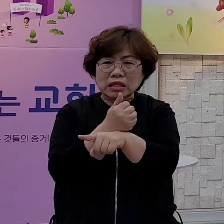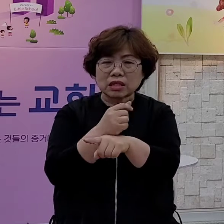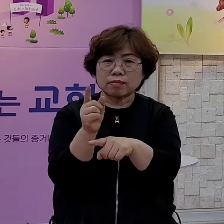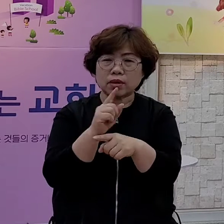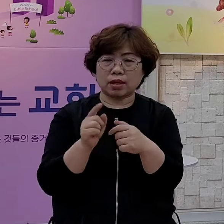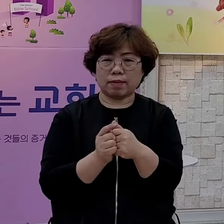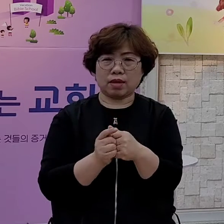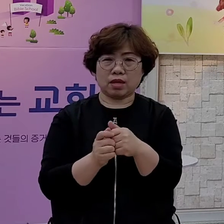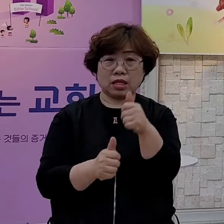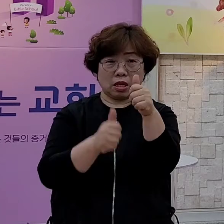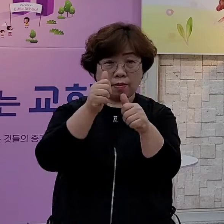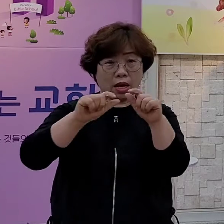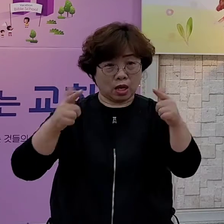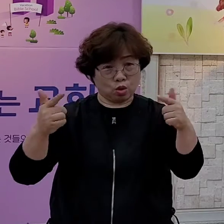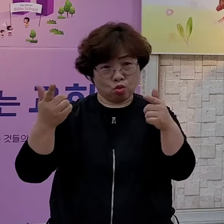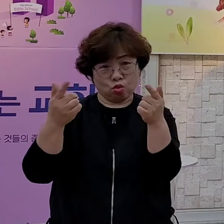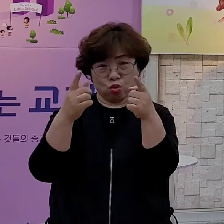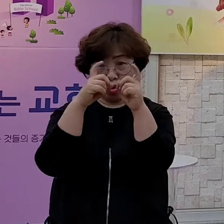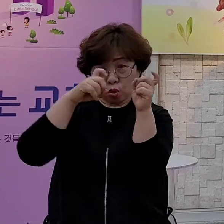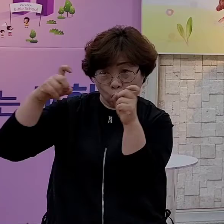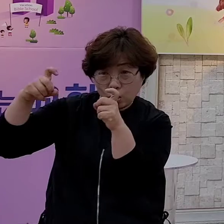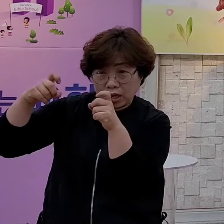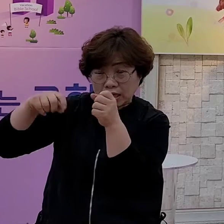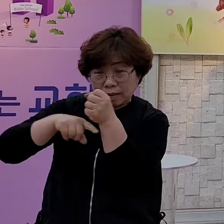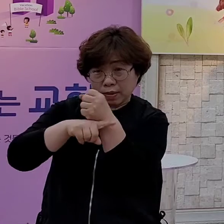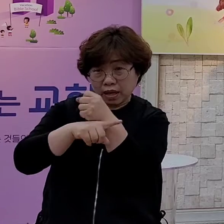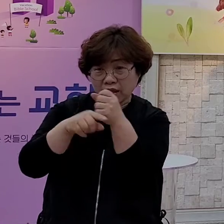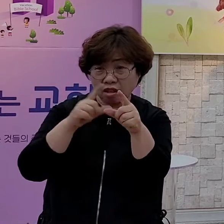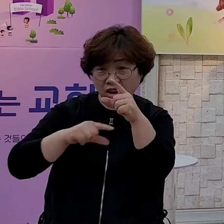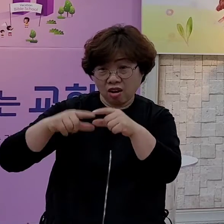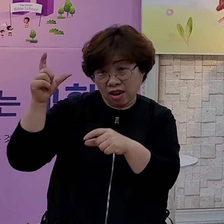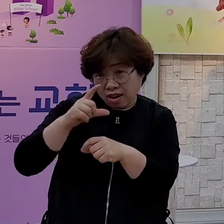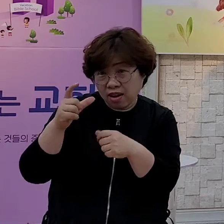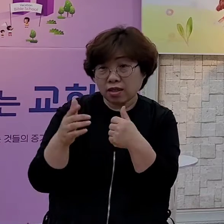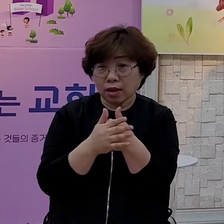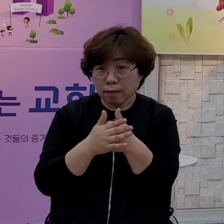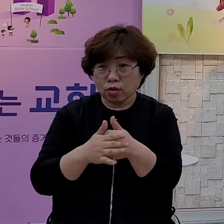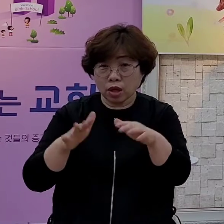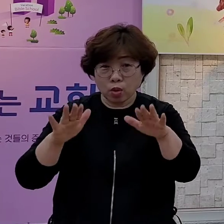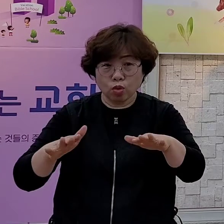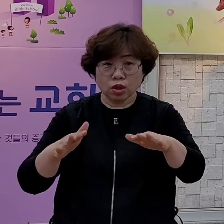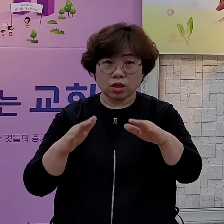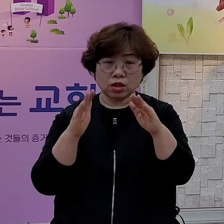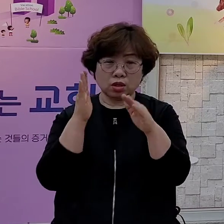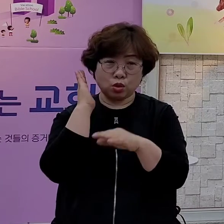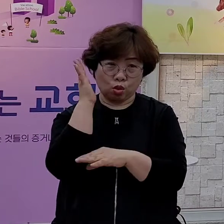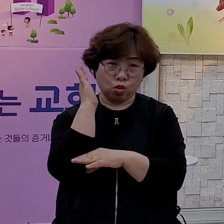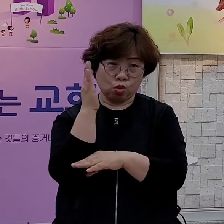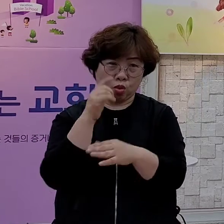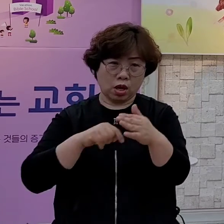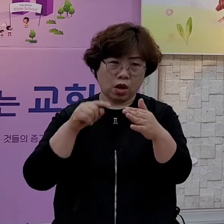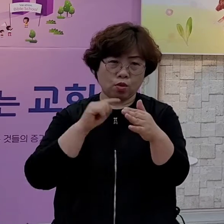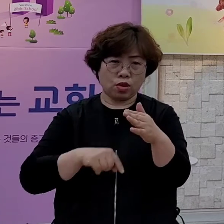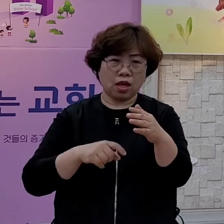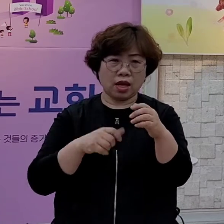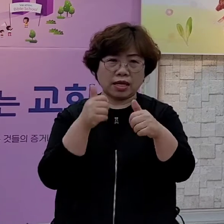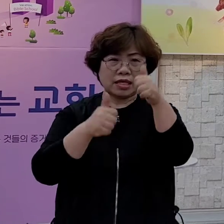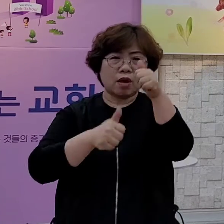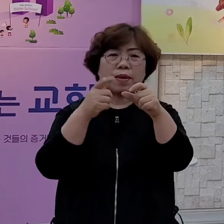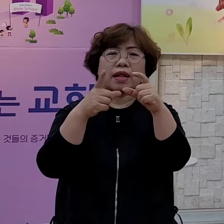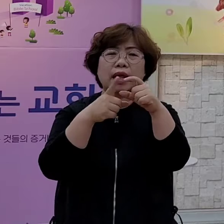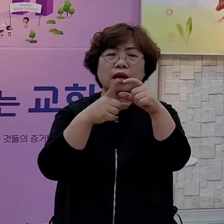시험이 맞아요. 우리가 아는 그 시험이 맞는데, 오늘 이 본문의 이 시험은 유혹이라는